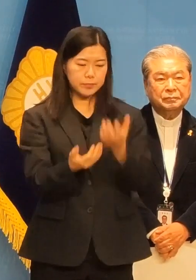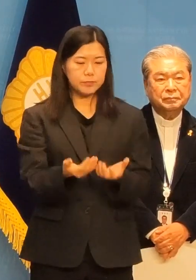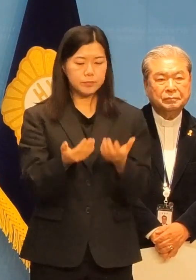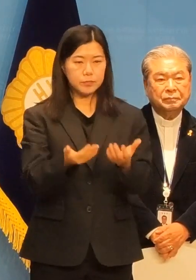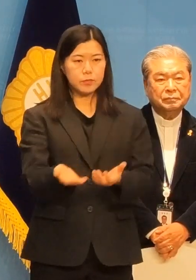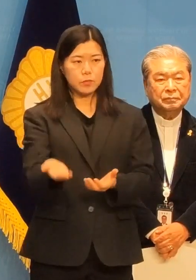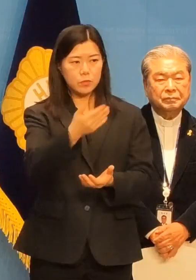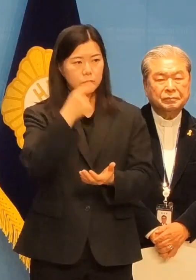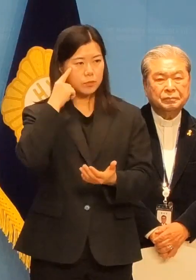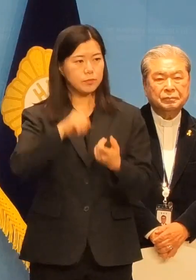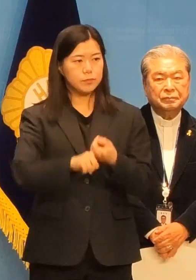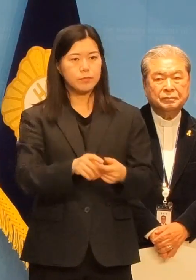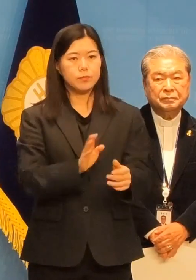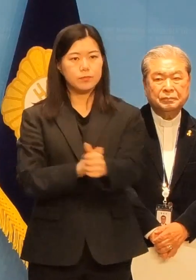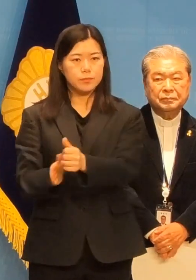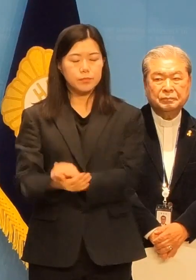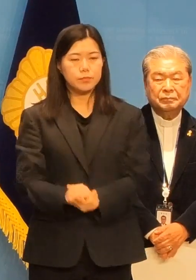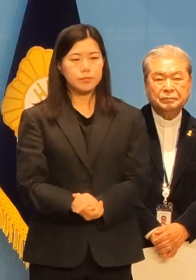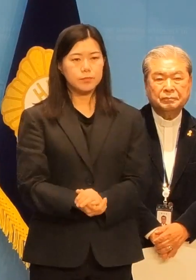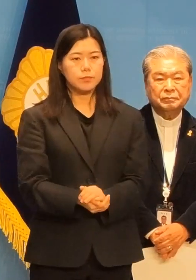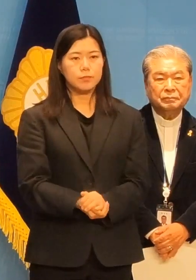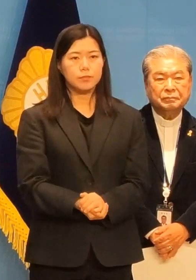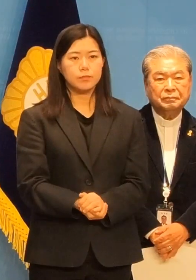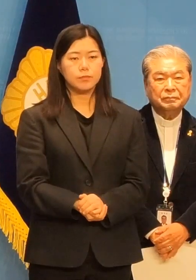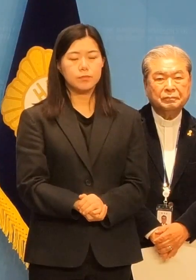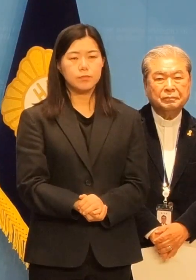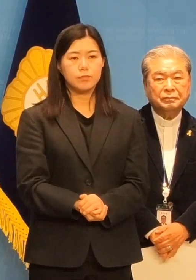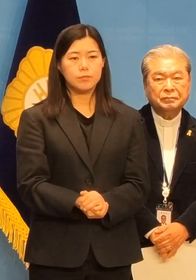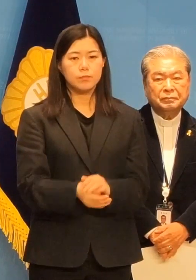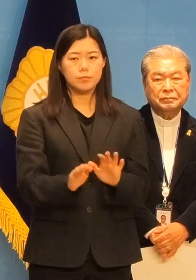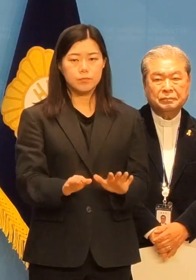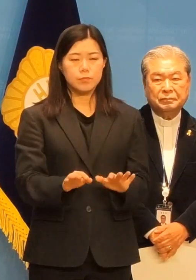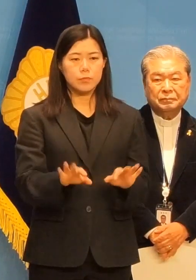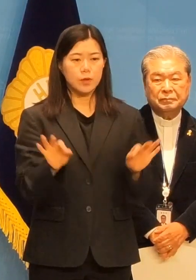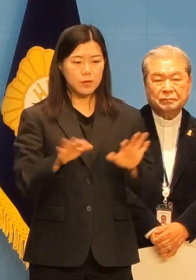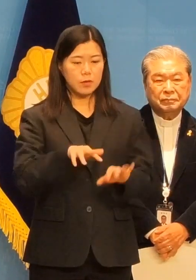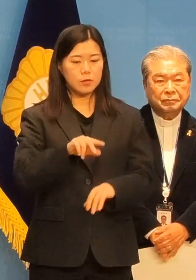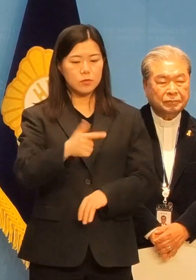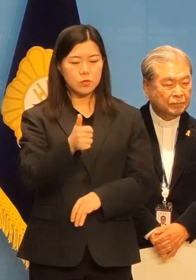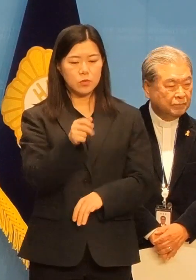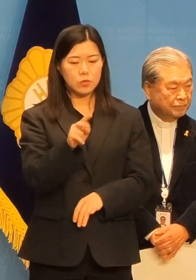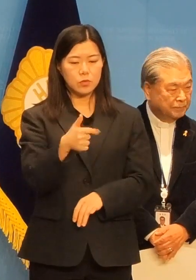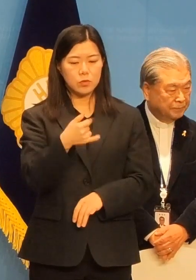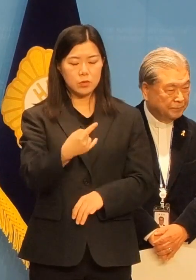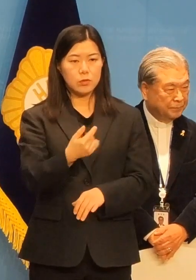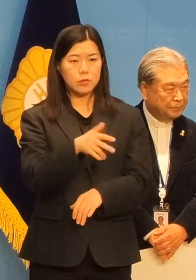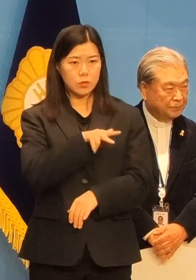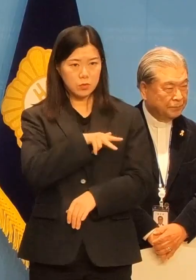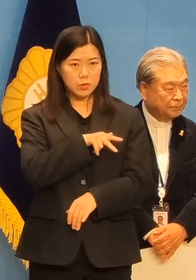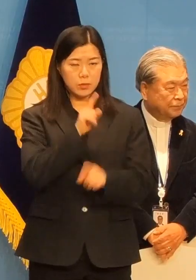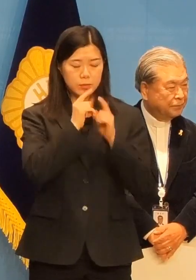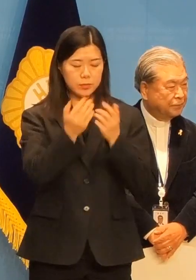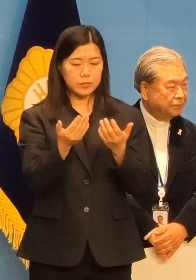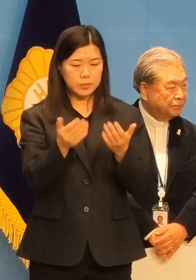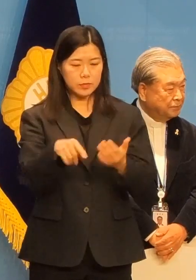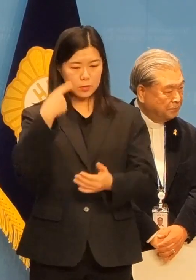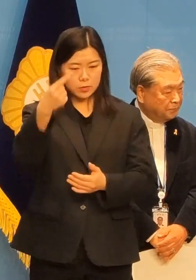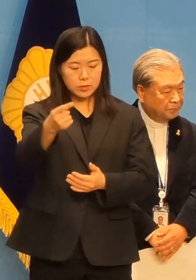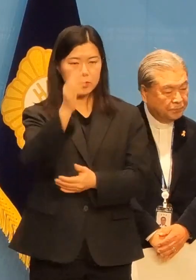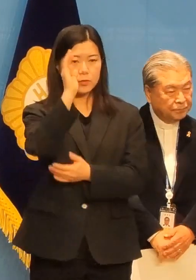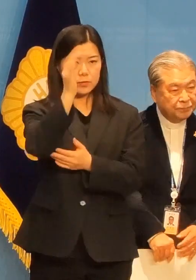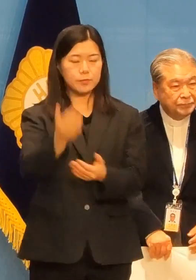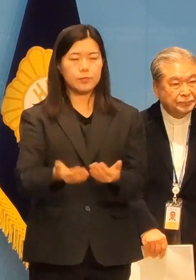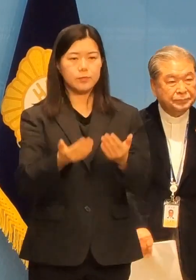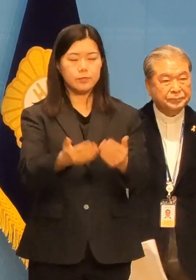관심 가져주시기 바랍니다. 기자회견에 앞서서 잠깐 전현희 의원께서 한 말씀 해주시고 기자회견